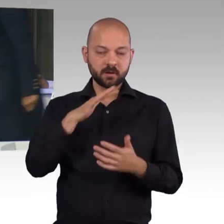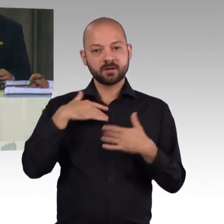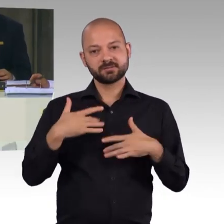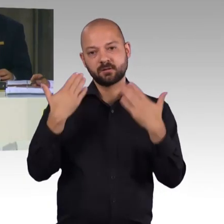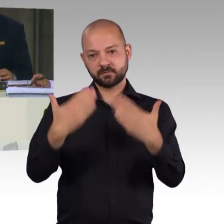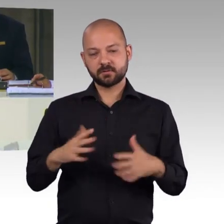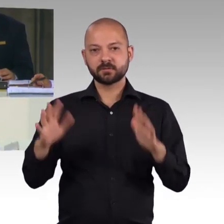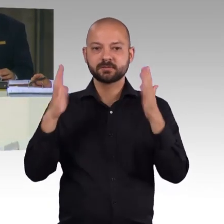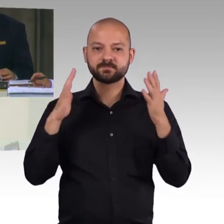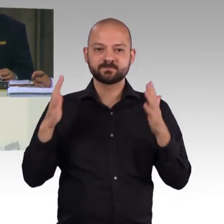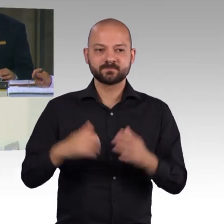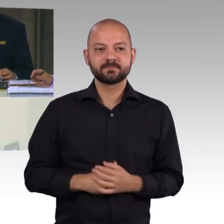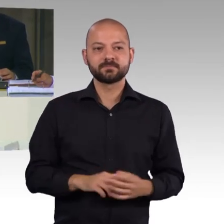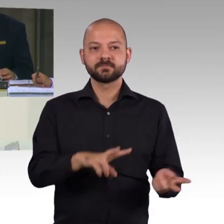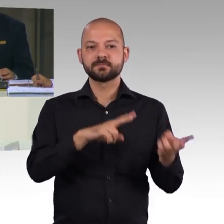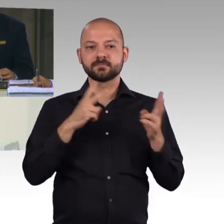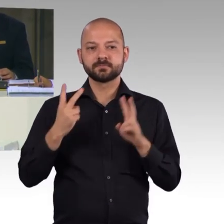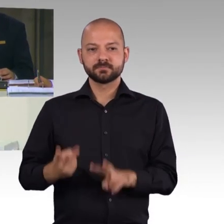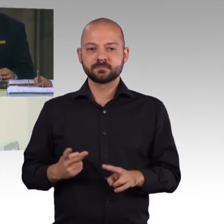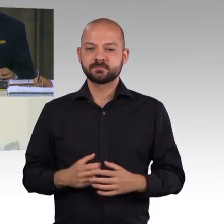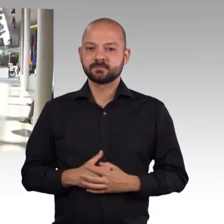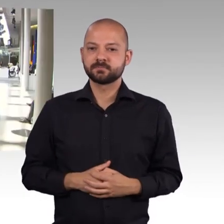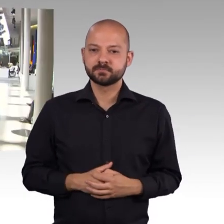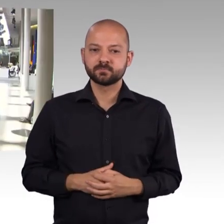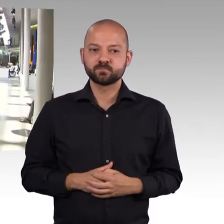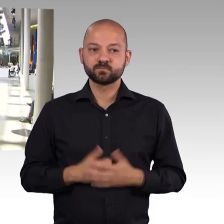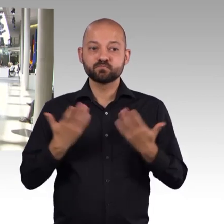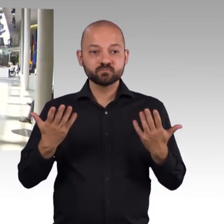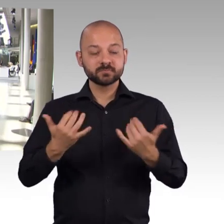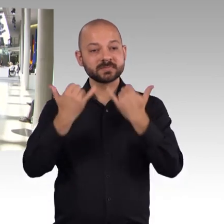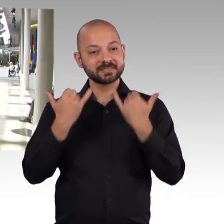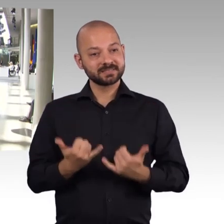Nächster Redner ist der Vorsitzende der Fraktion Die Linke, Dr. Dietmar Bartsch.